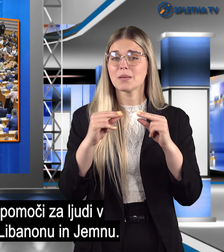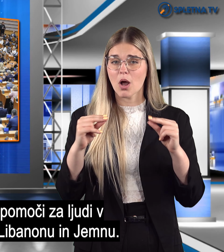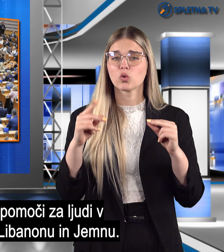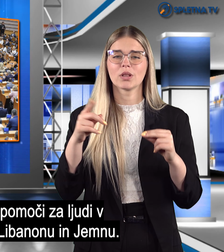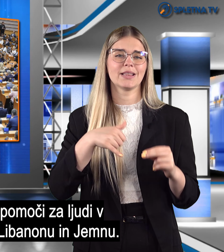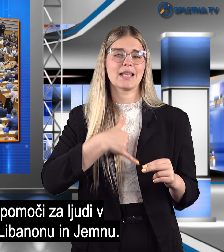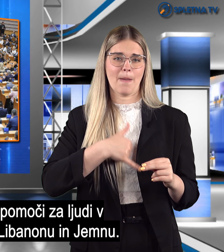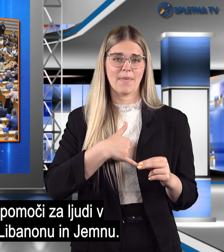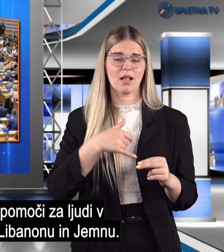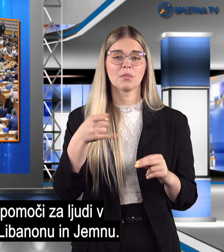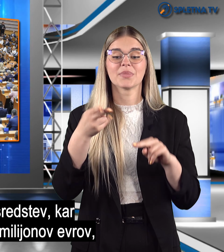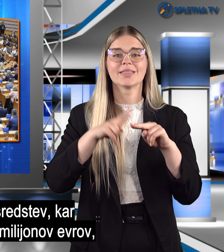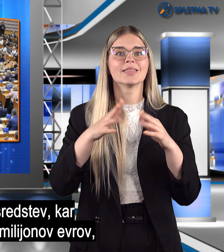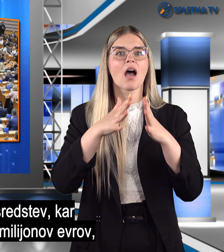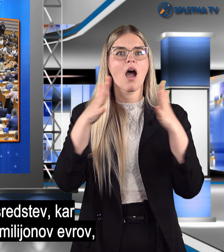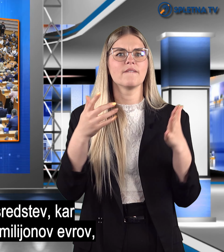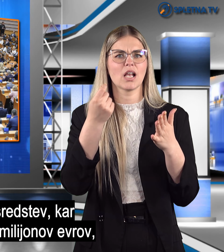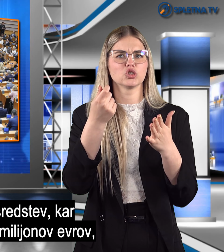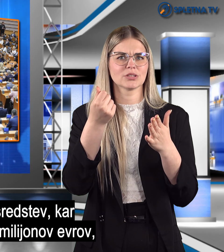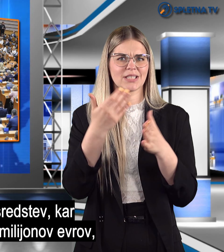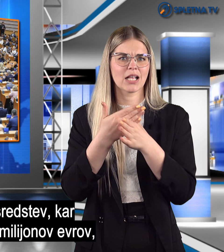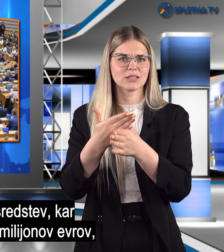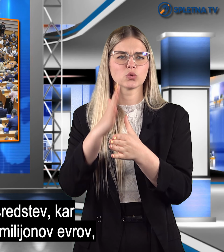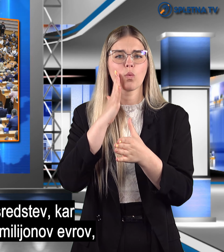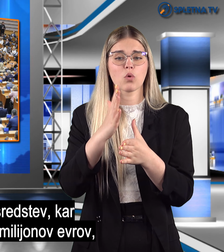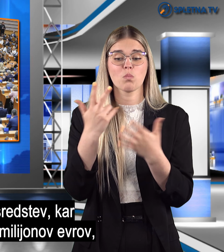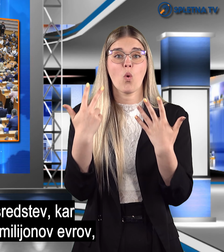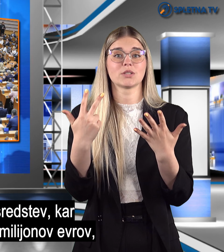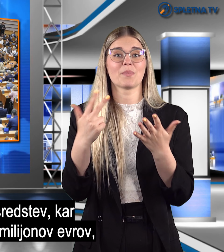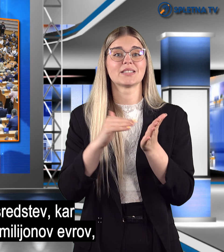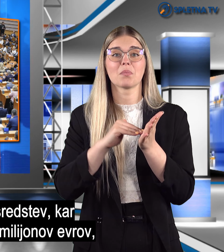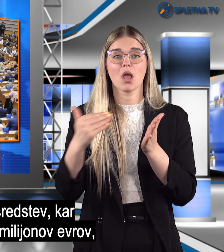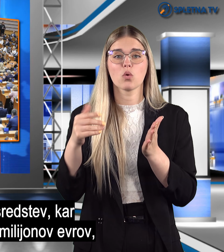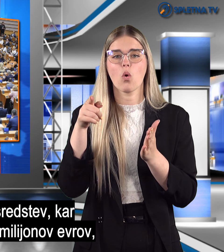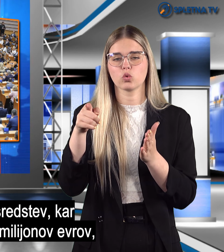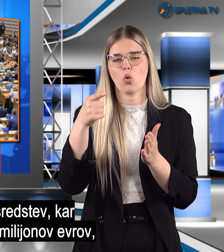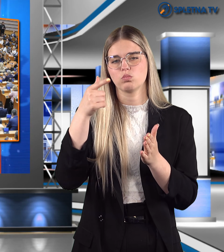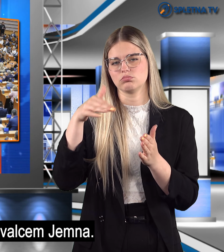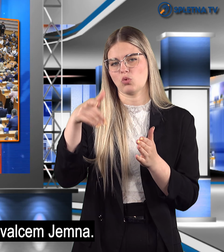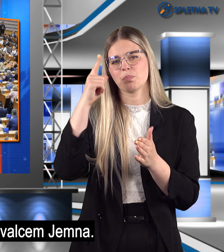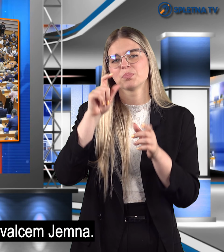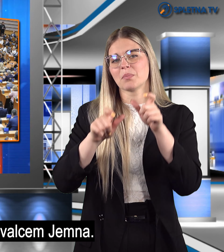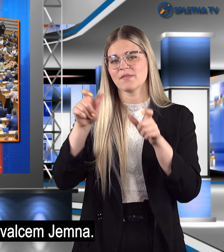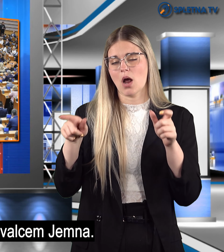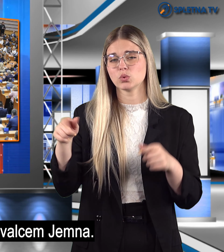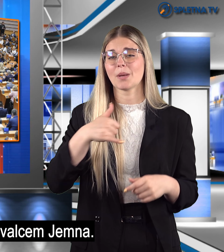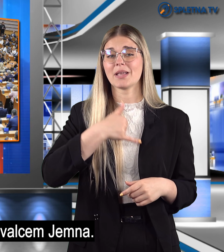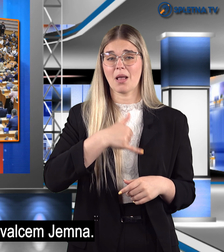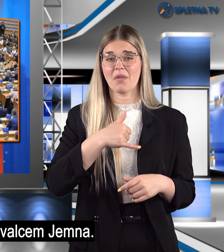Jemnu. Največ sredstev, kar 80 milijonov evrov, bo šlo prebivalcem Jemna.